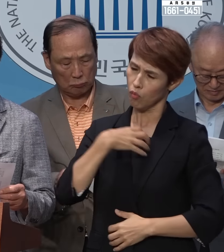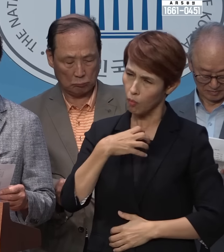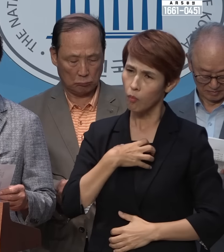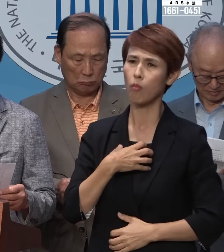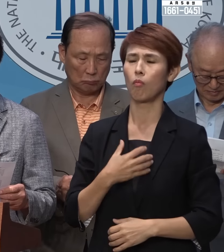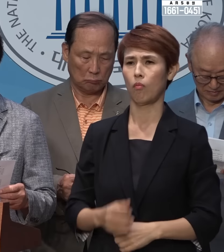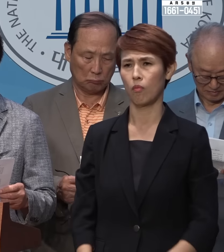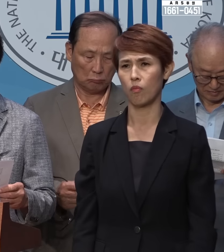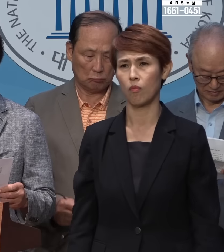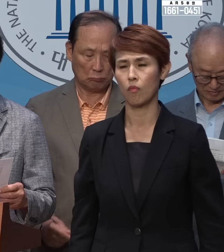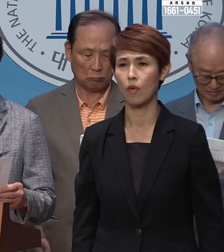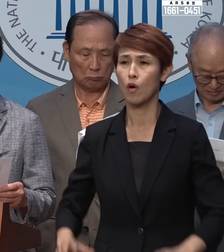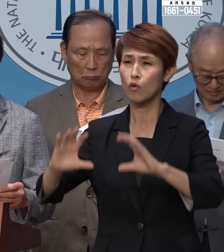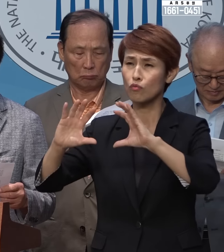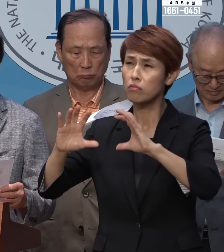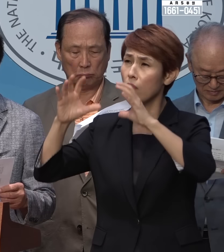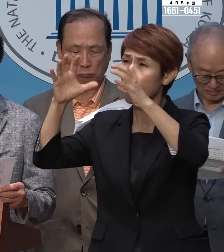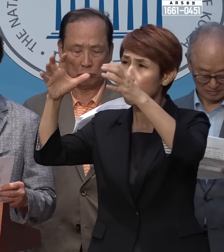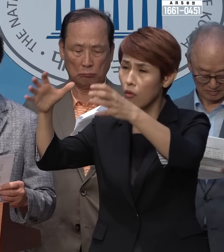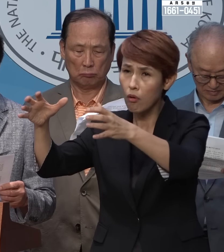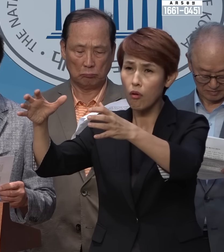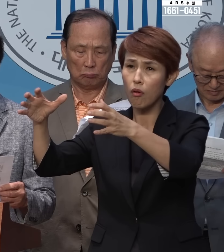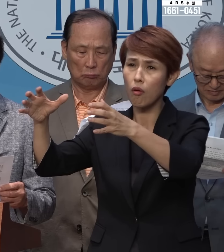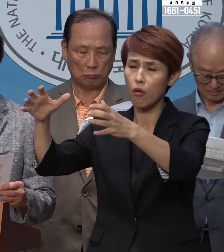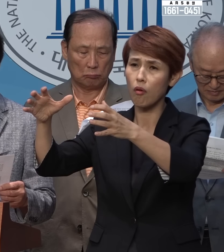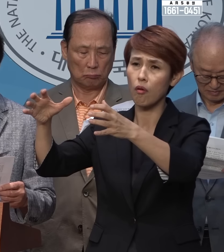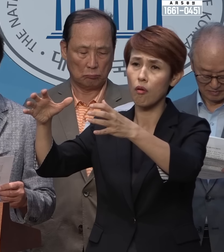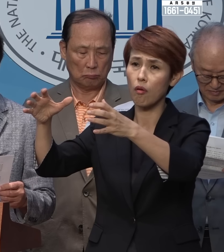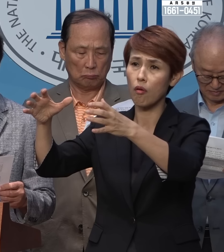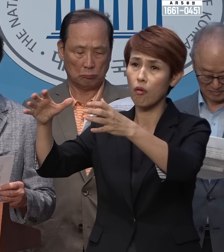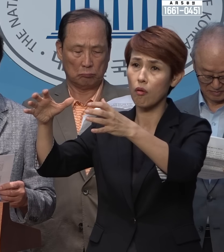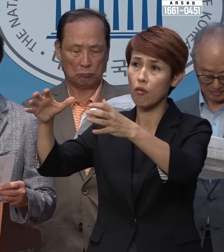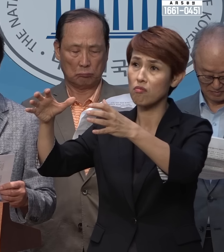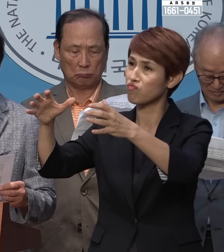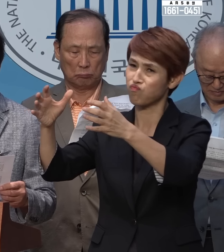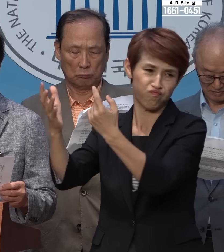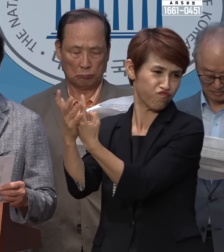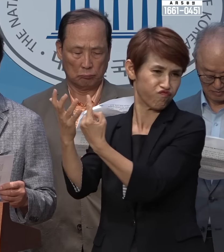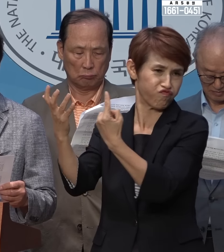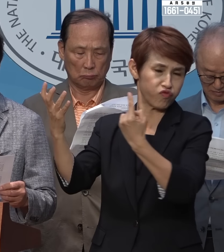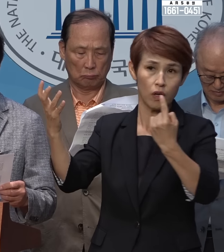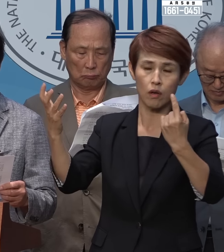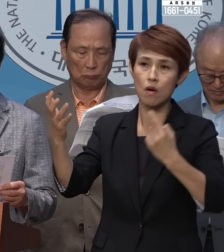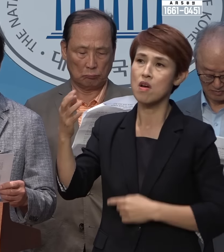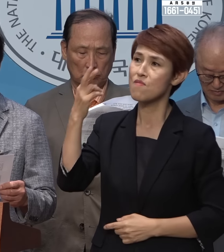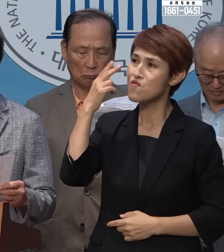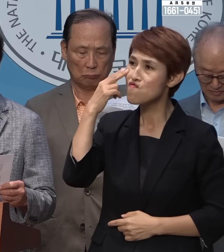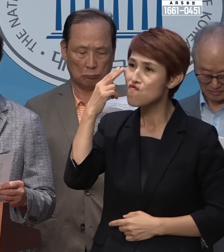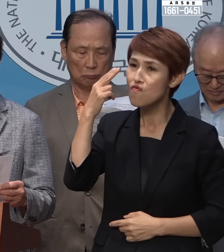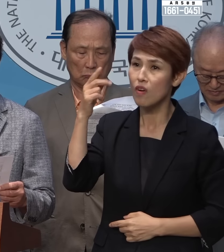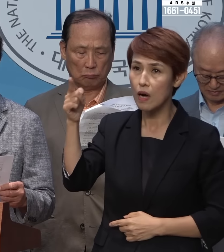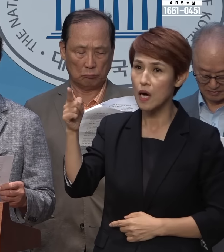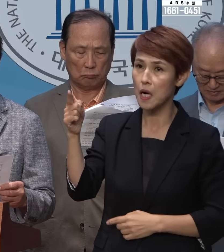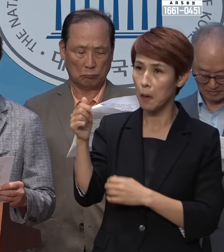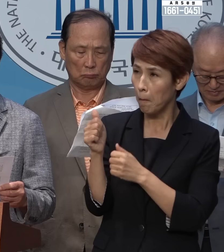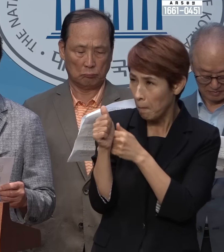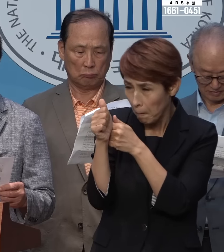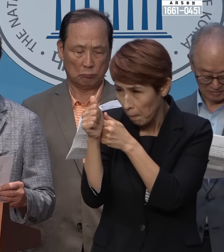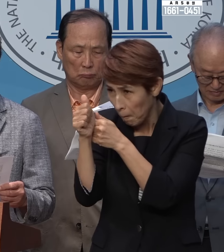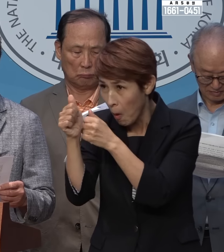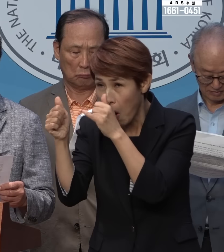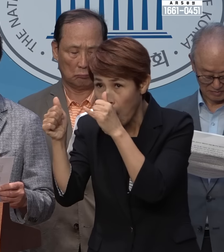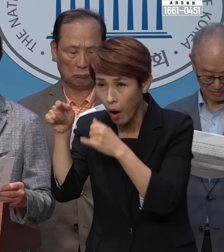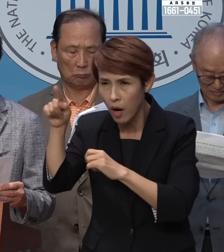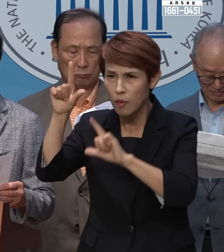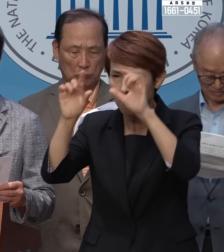있습니다. 국제사회의 다국가 추세를 역류하면서 미국의 돌격된 노릇을 자임하는 현